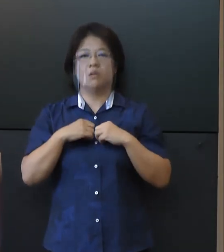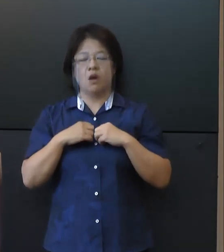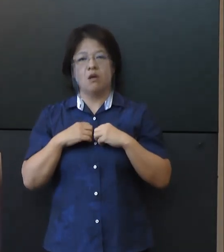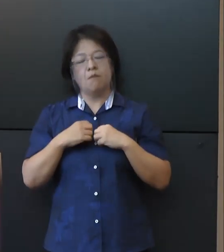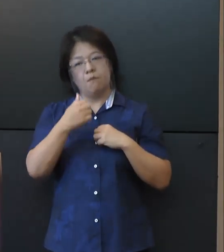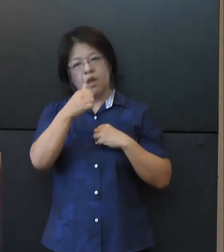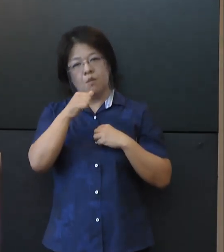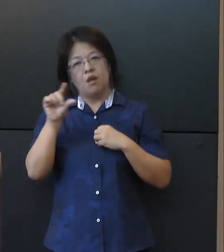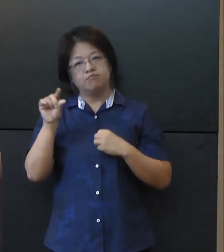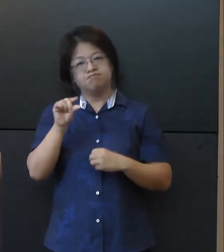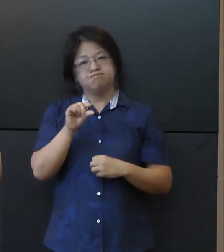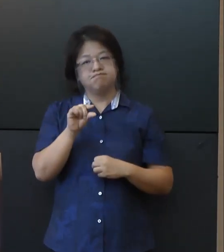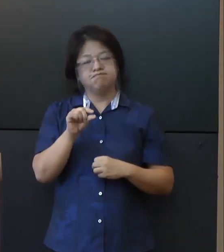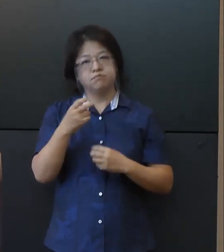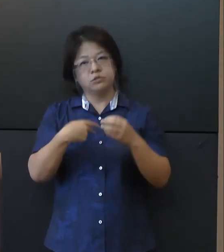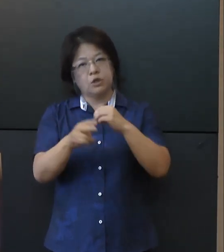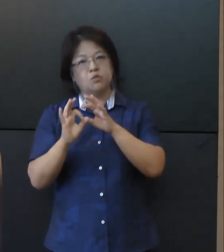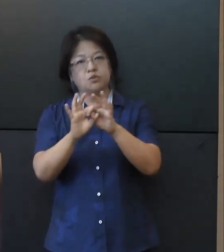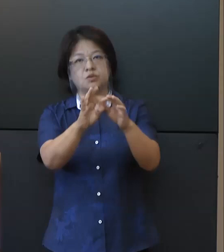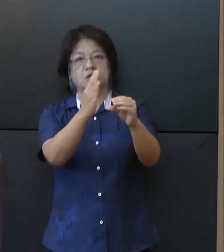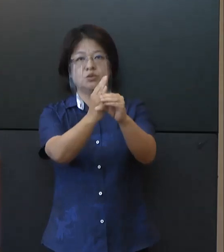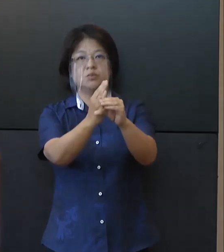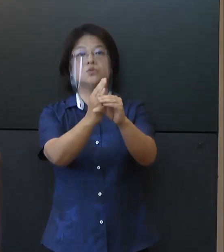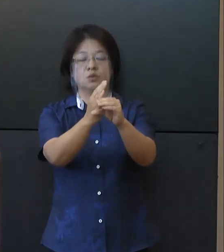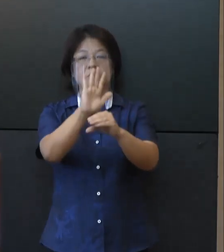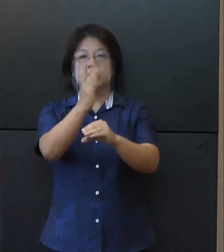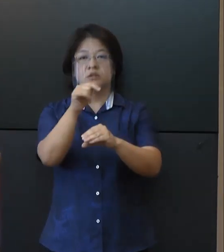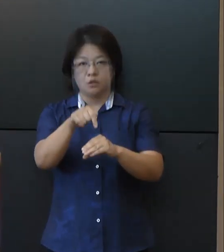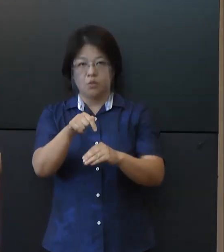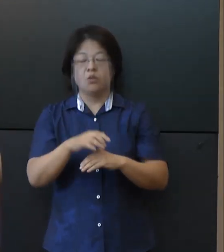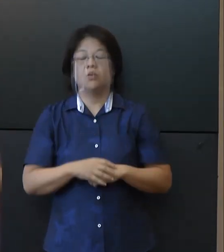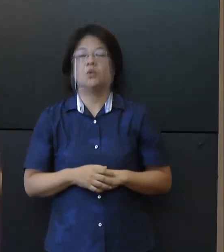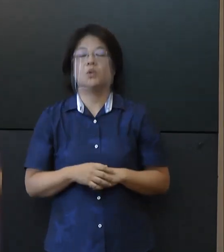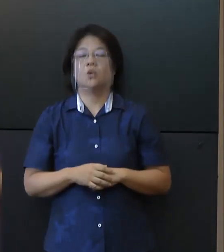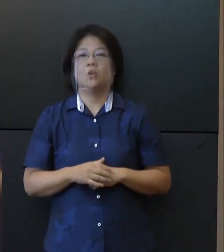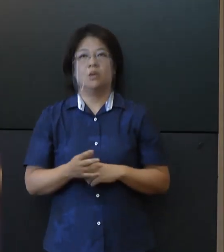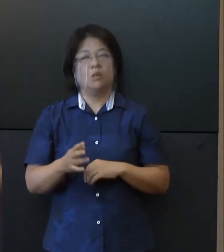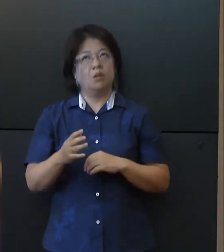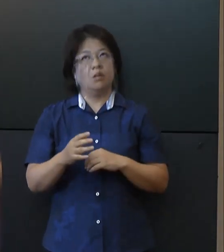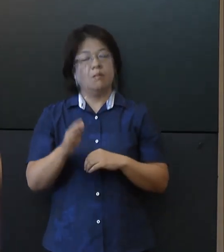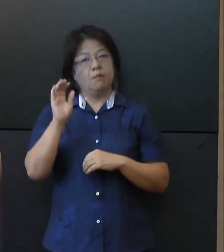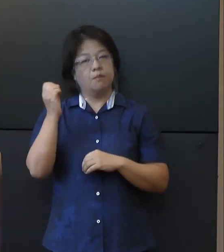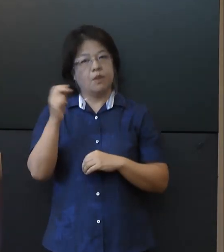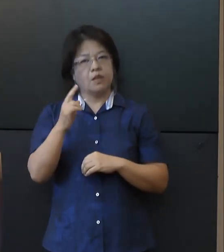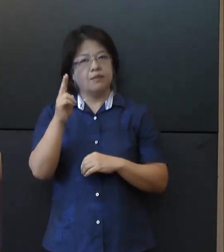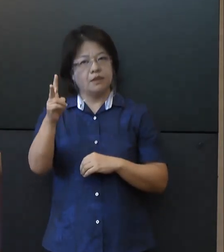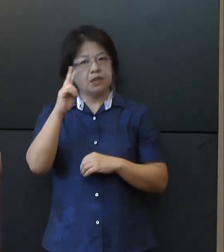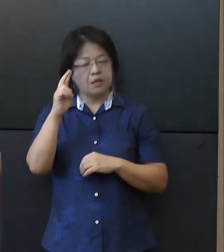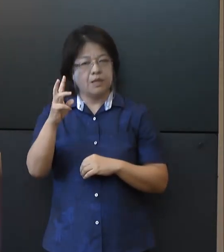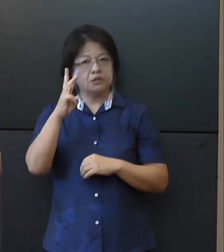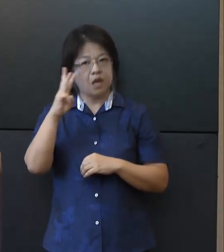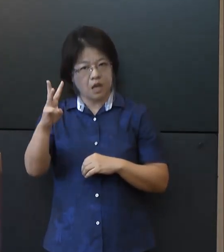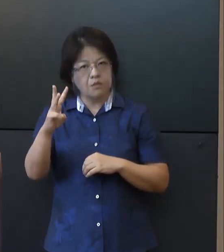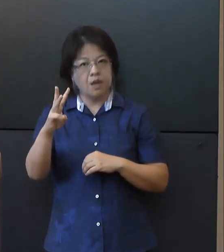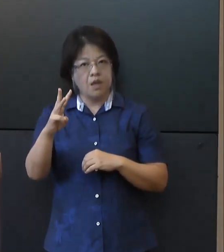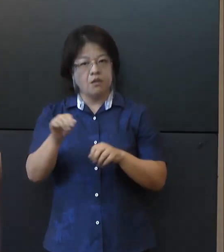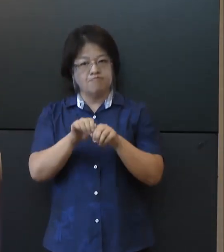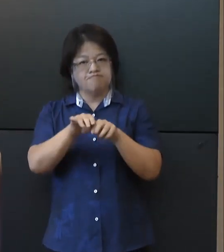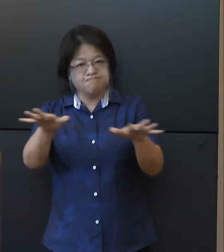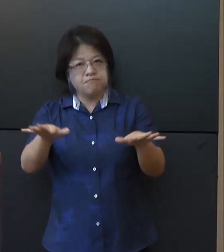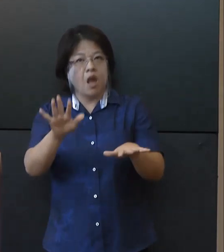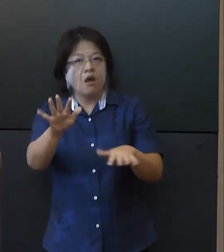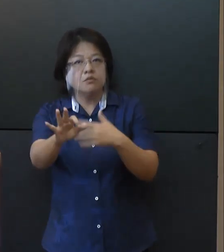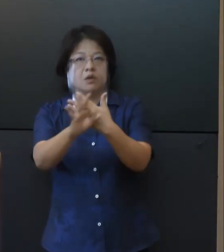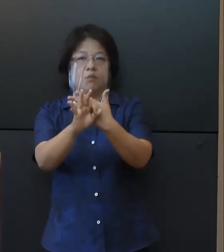着いた状況が継続していますが、引き続き第2波第3波の到来に